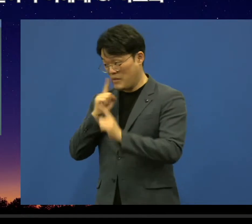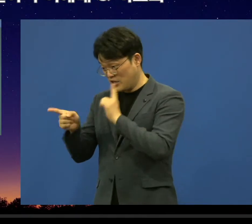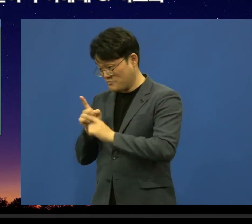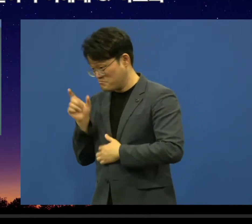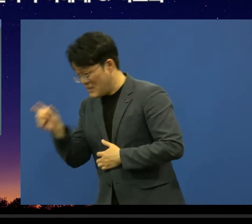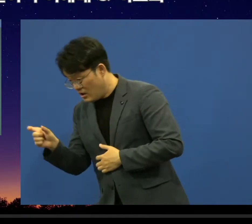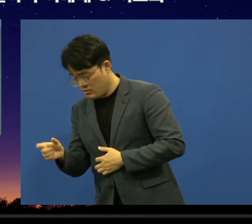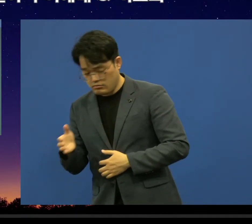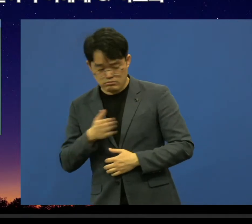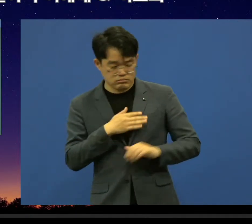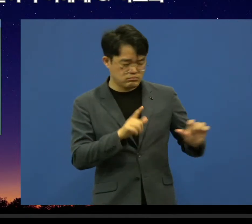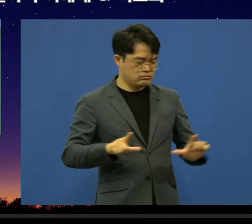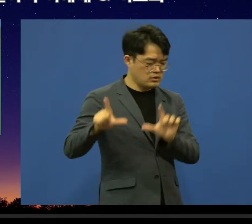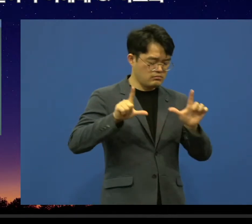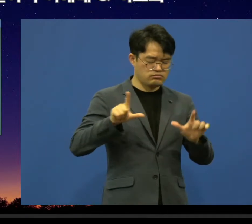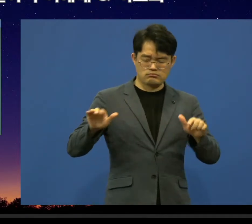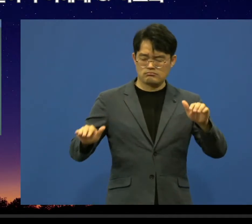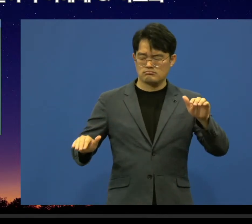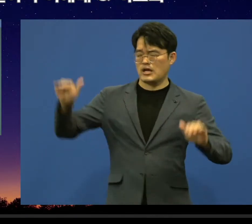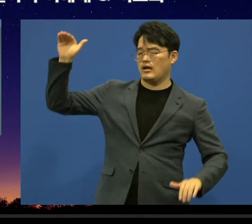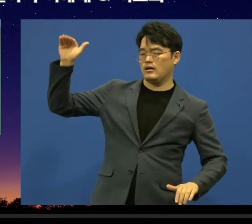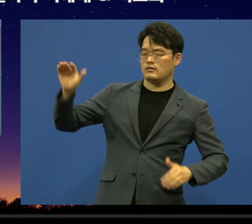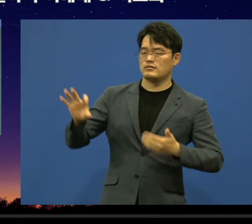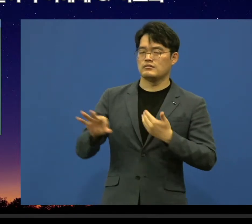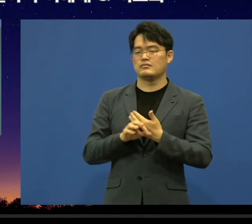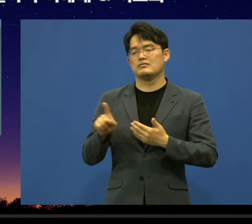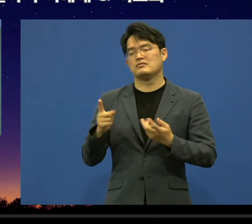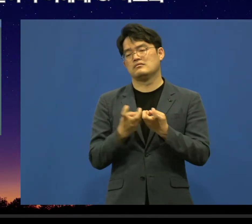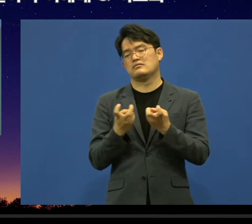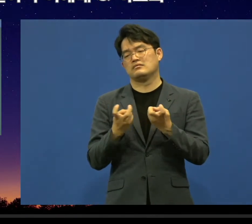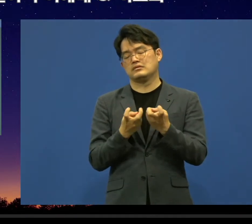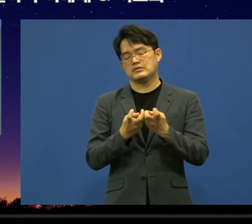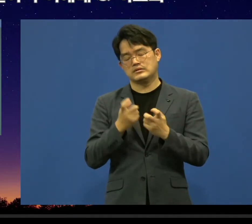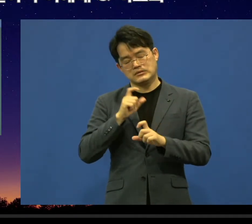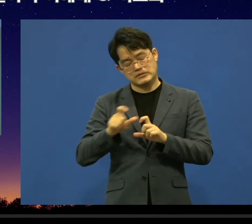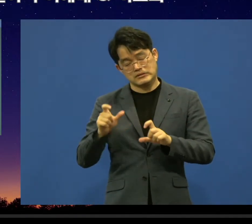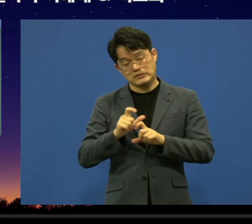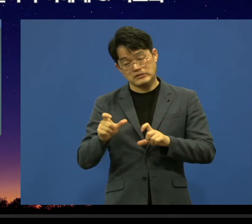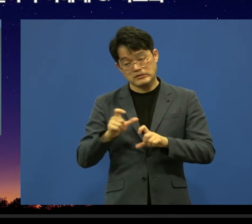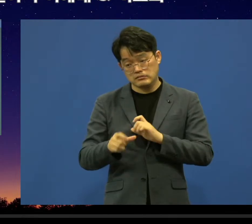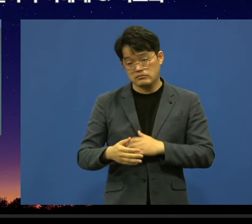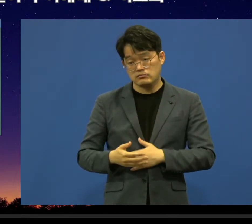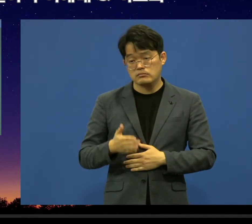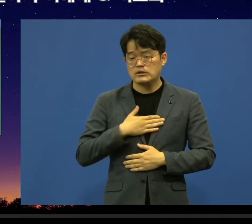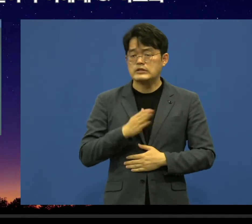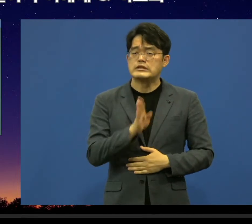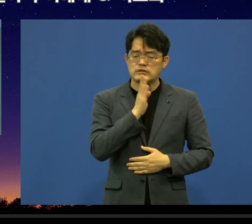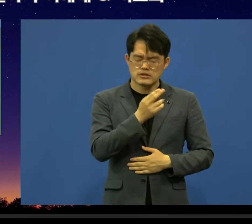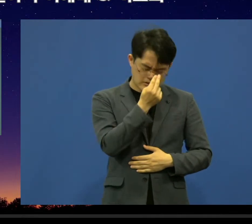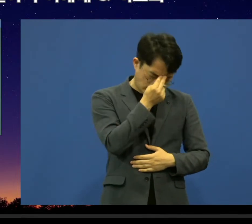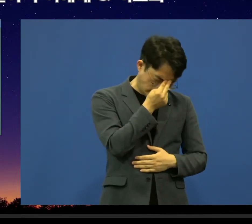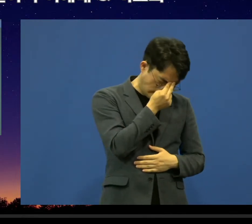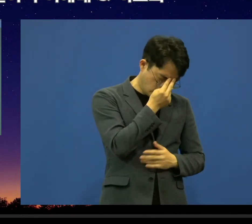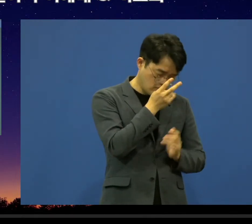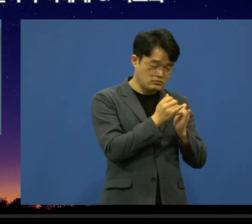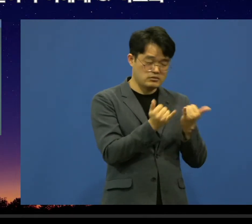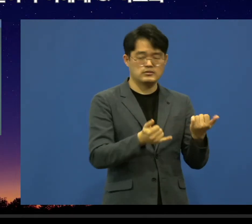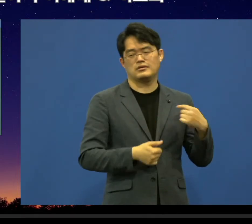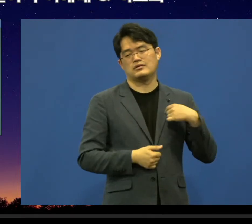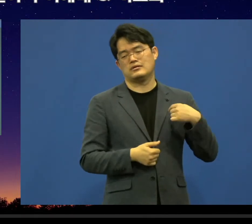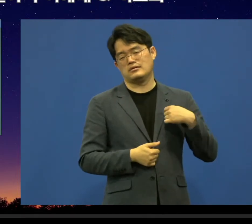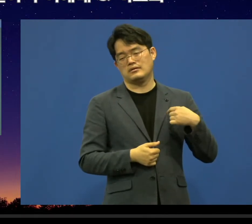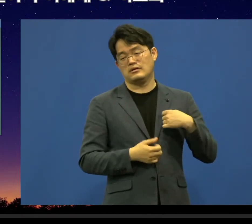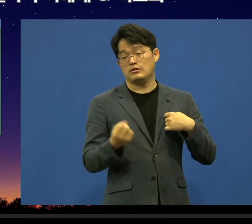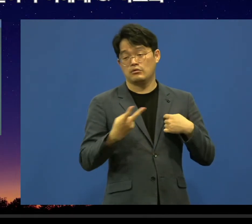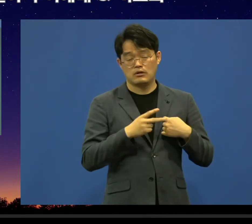격차가 너무나 커요. 근심하는 자 같은 게 아니라 실제로 근심합니다. 아무것도